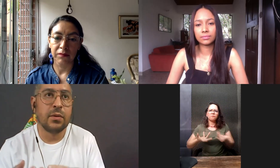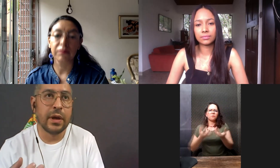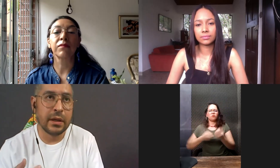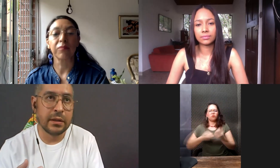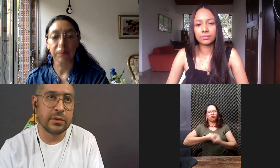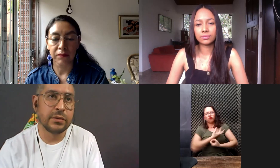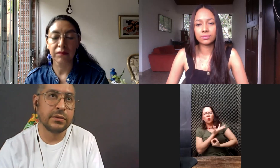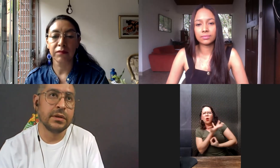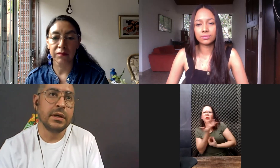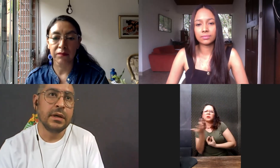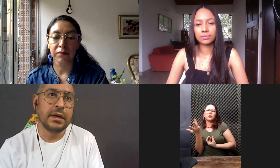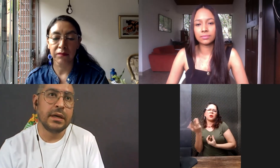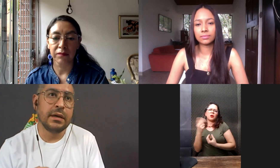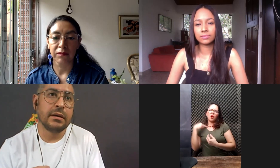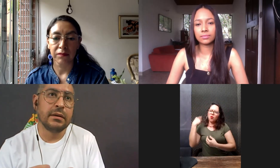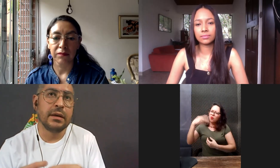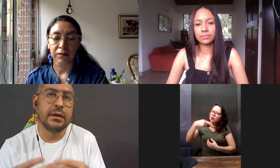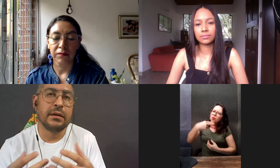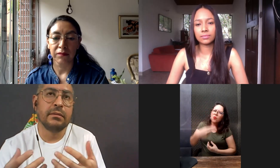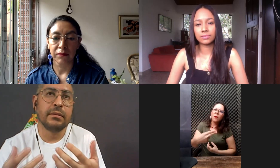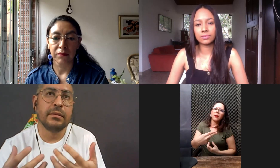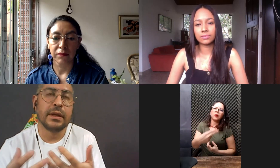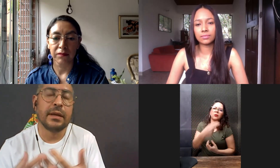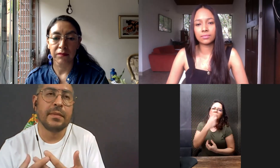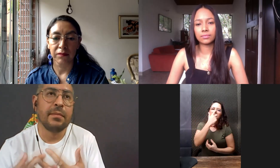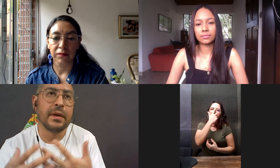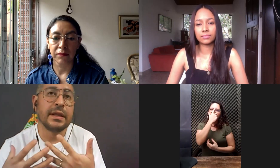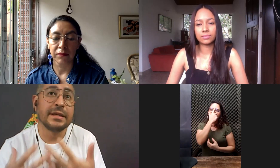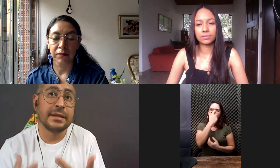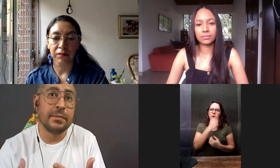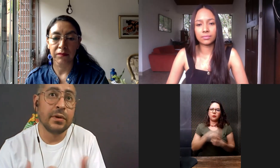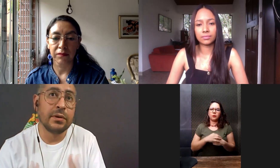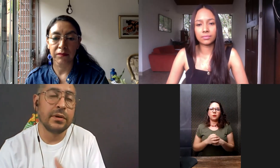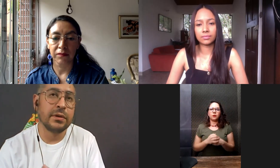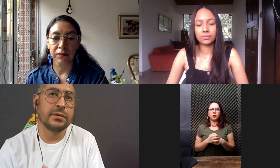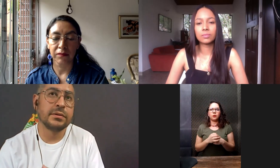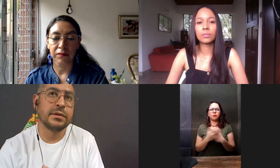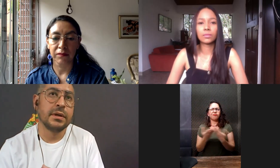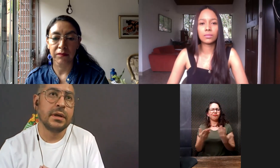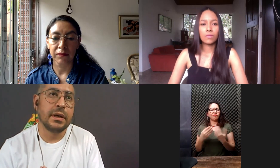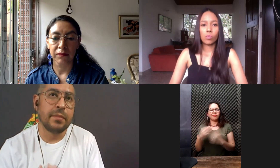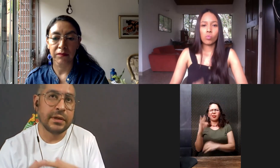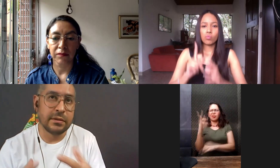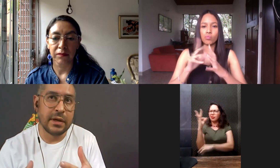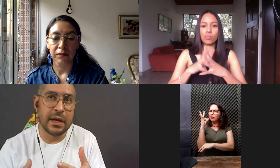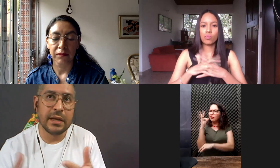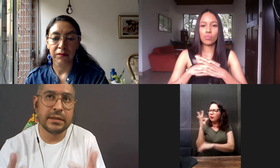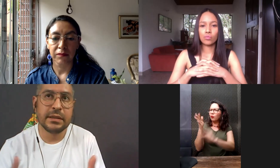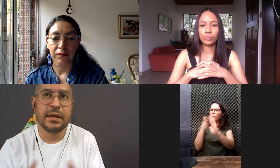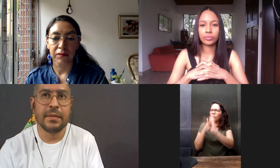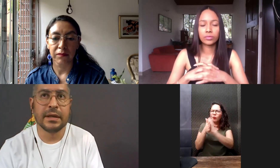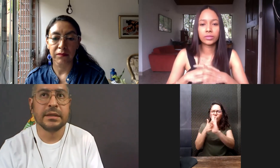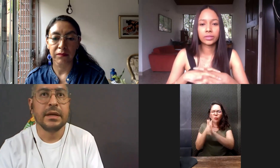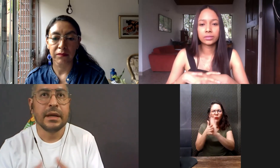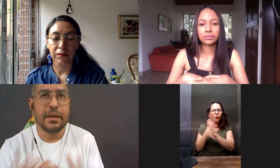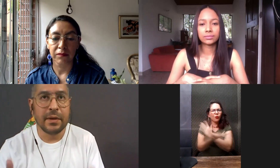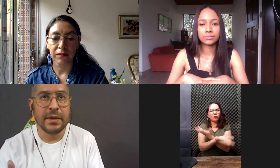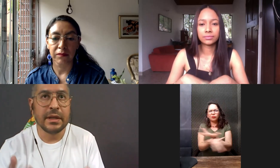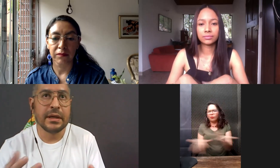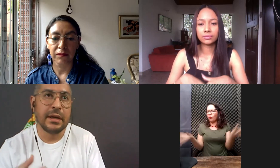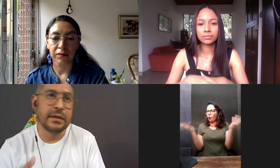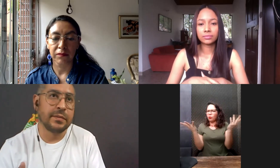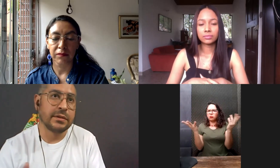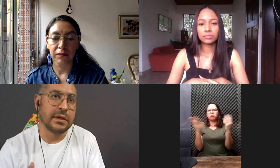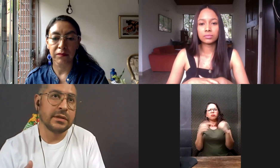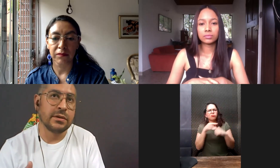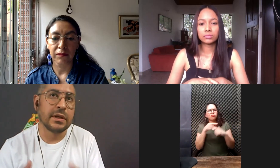poesías, cuentos y también testimonios personales y demás que permiten